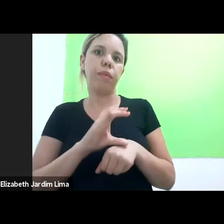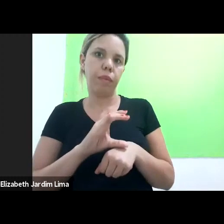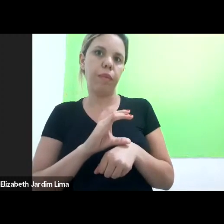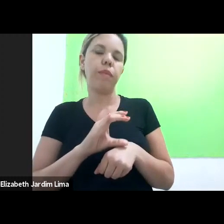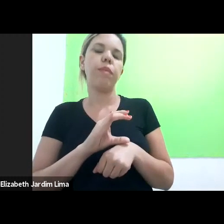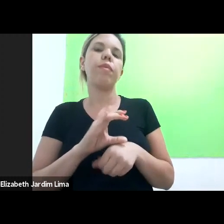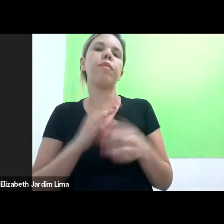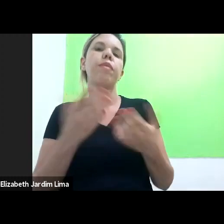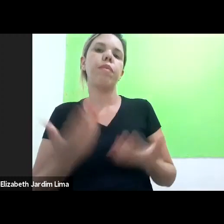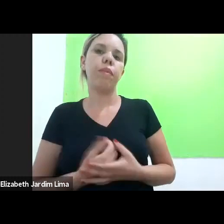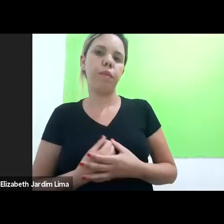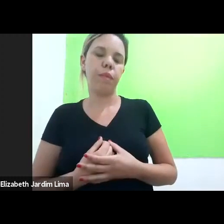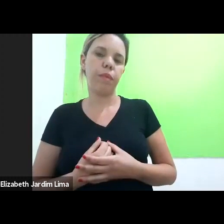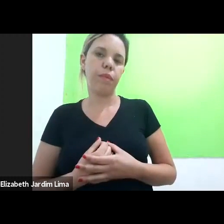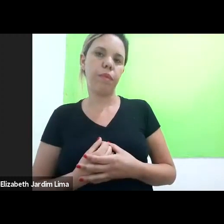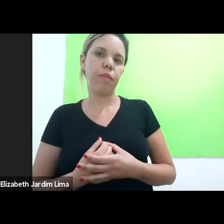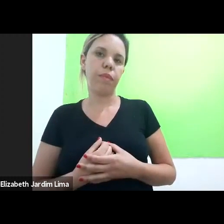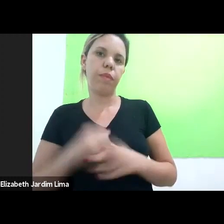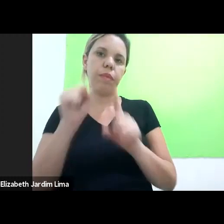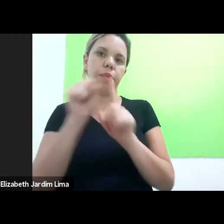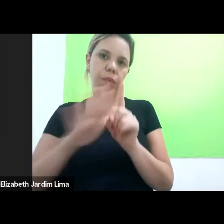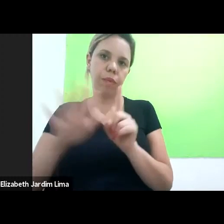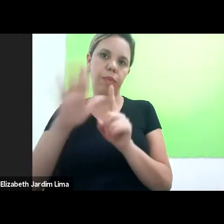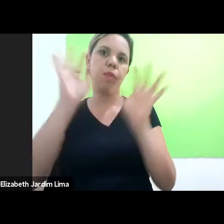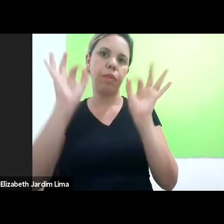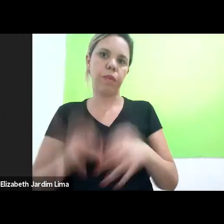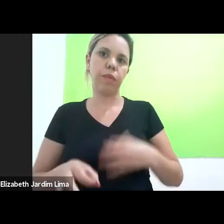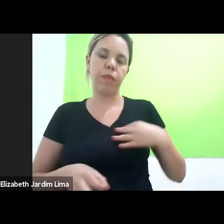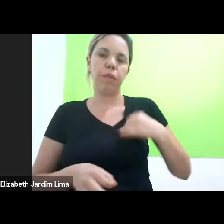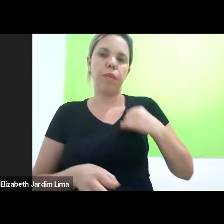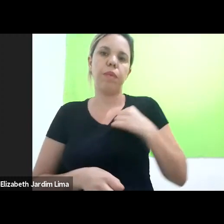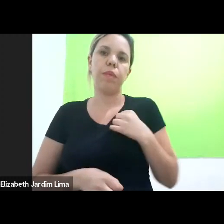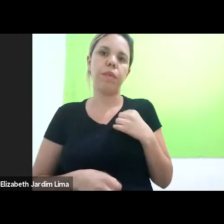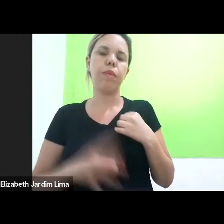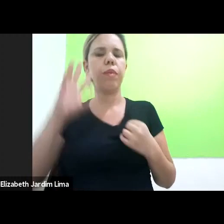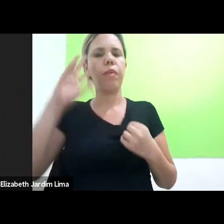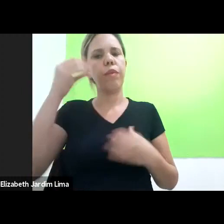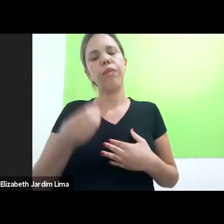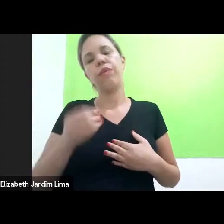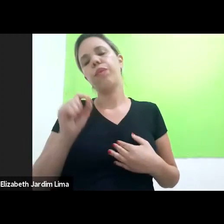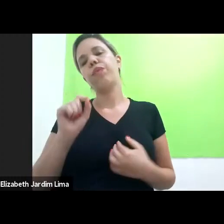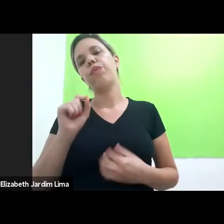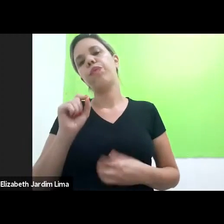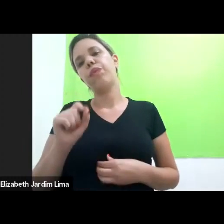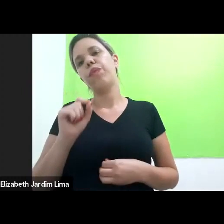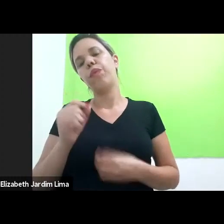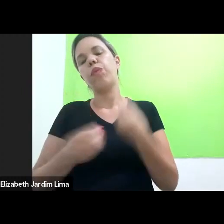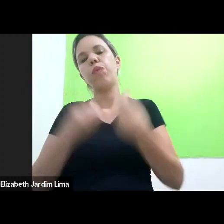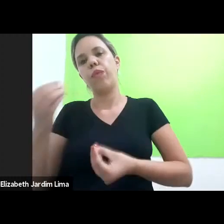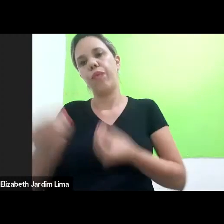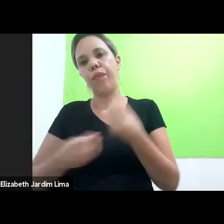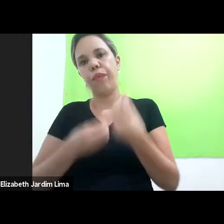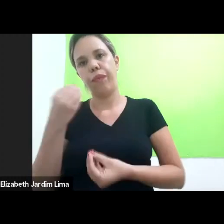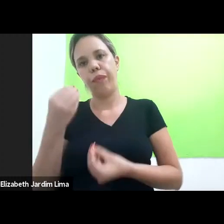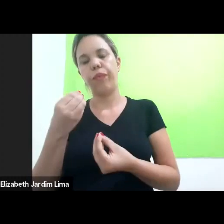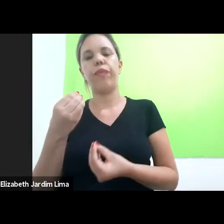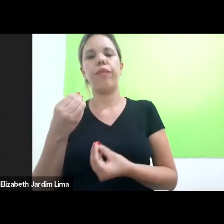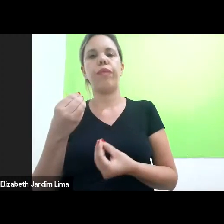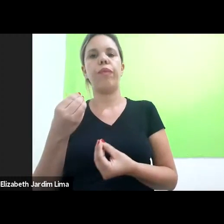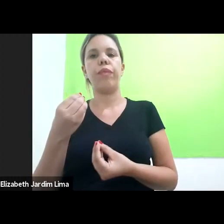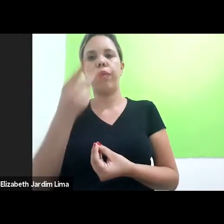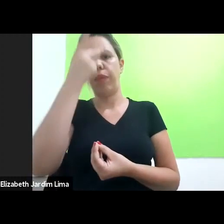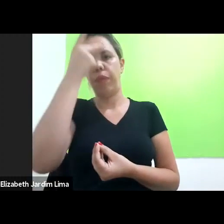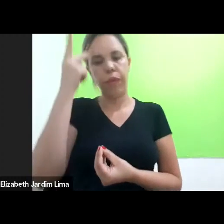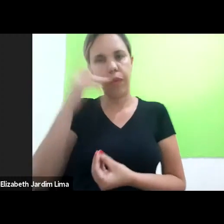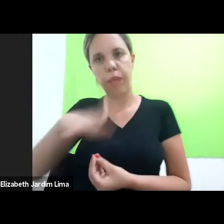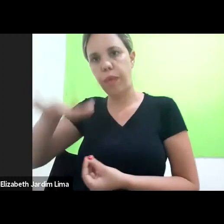assim, uma sociedade mais justa, no dia de entender de como é a dinâmica das pessoas,